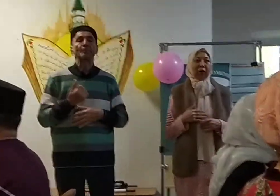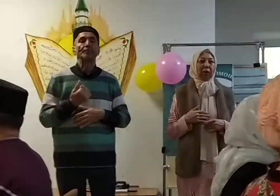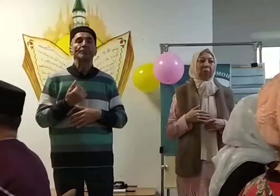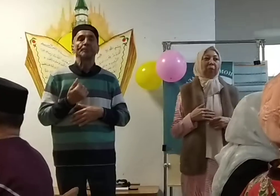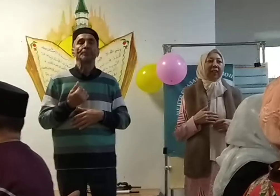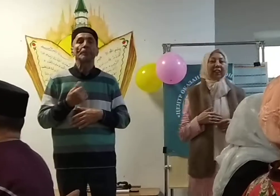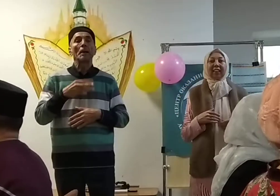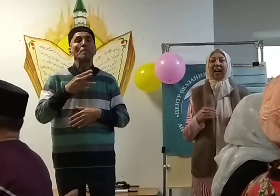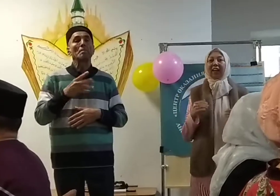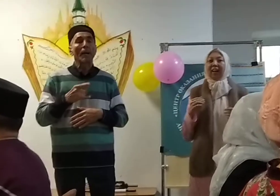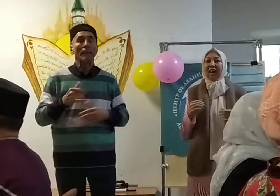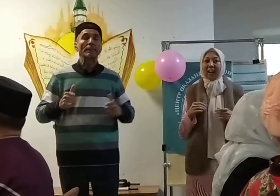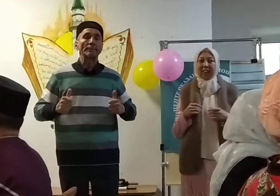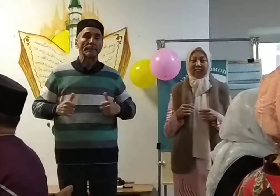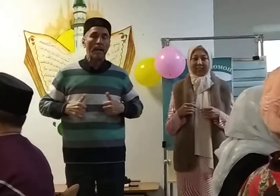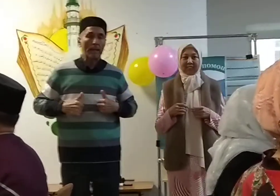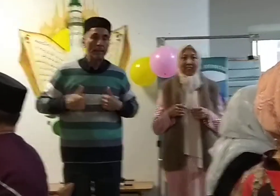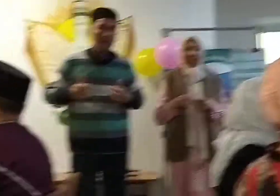старались. Мы